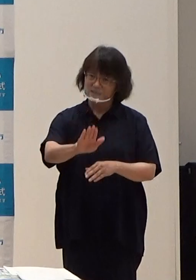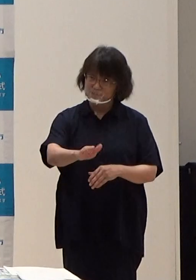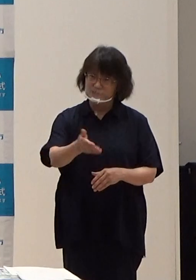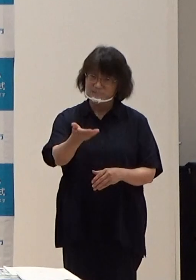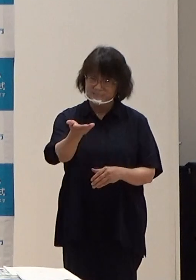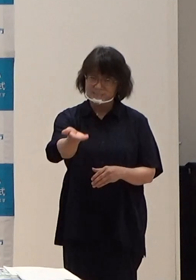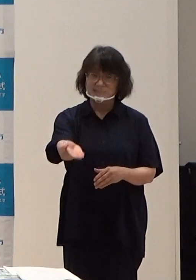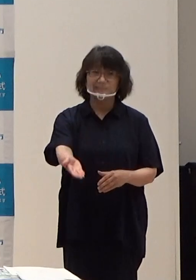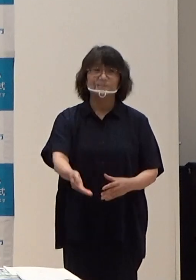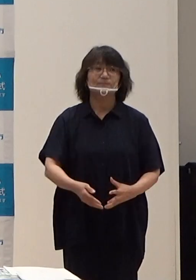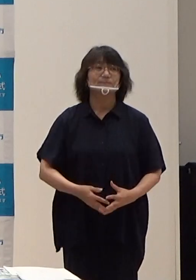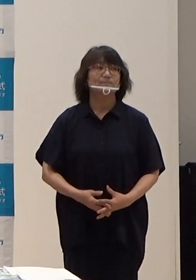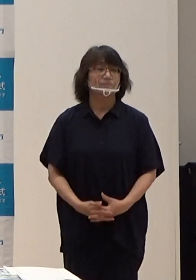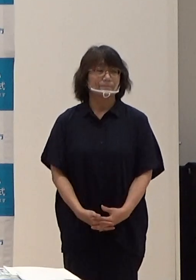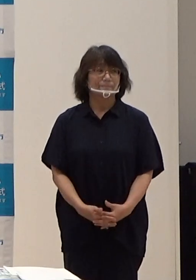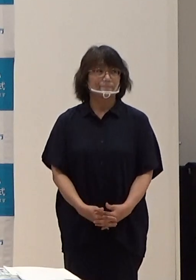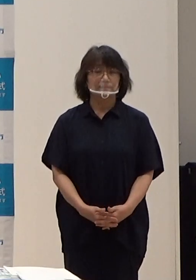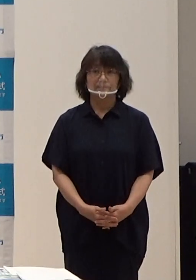はい、お持ちします。